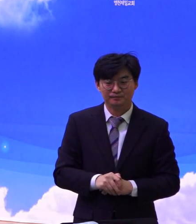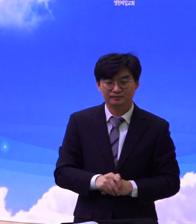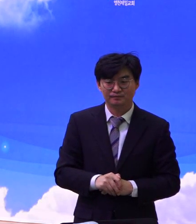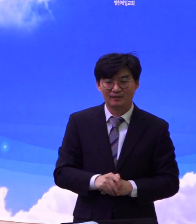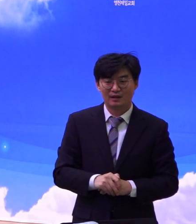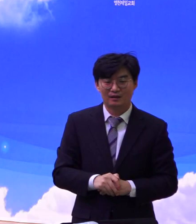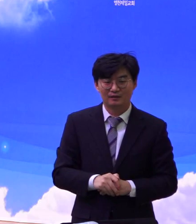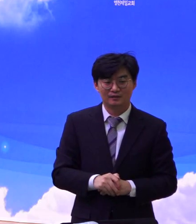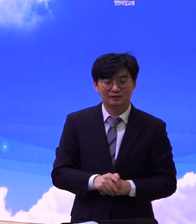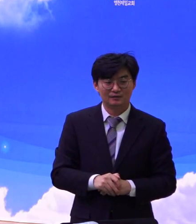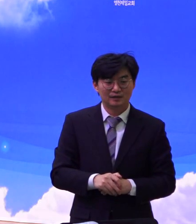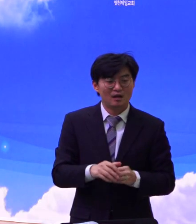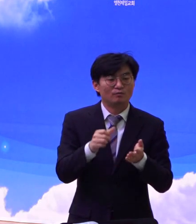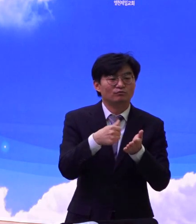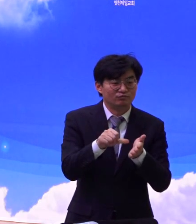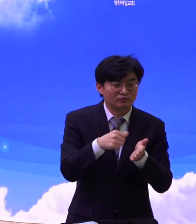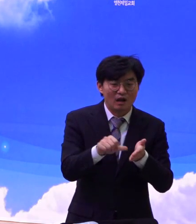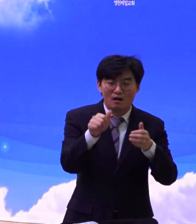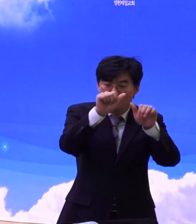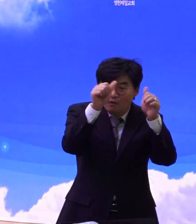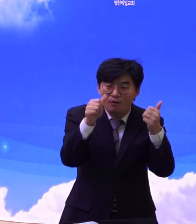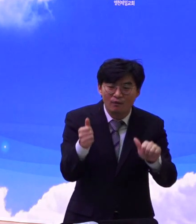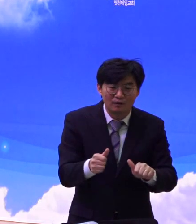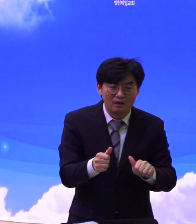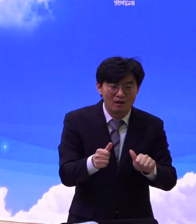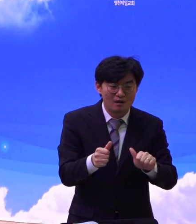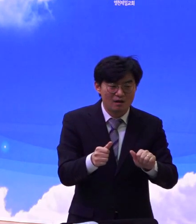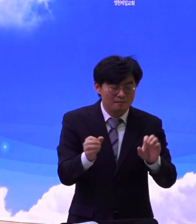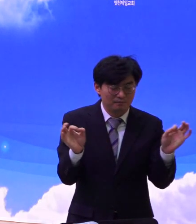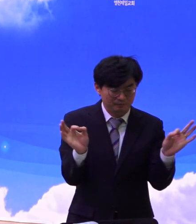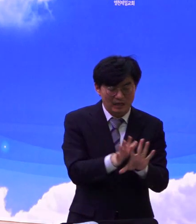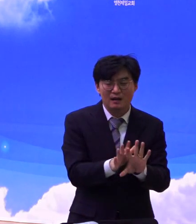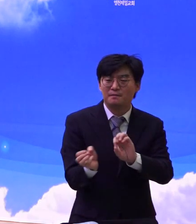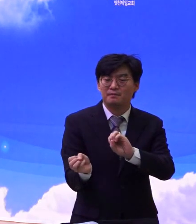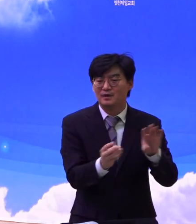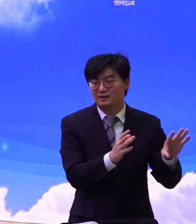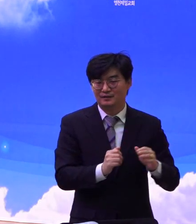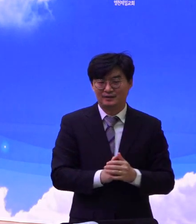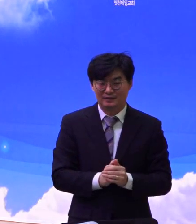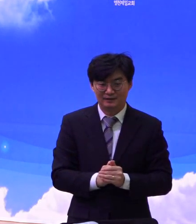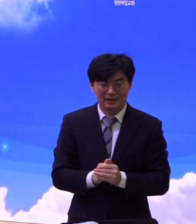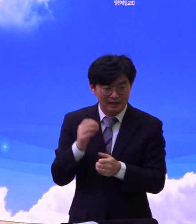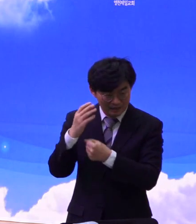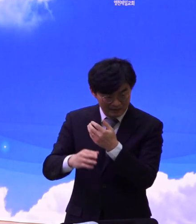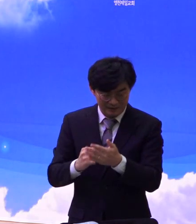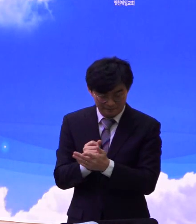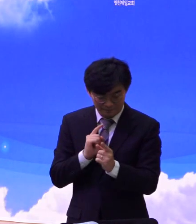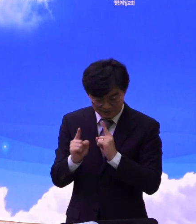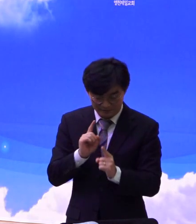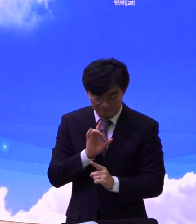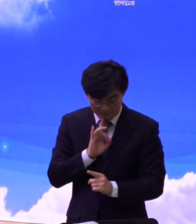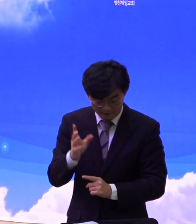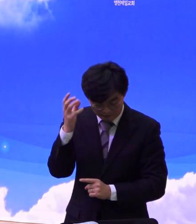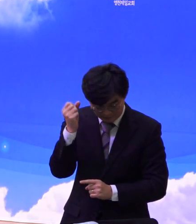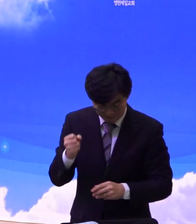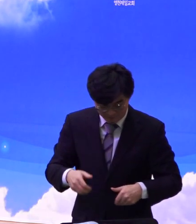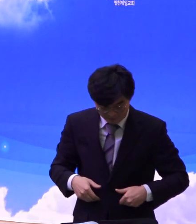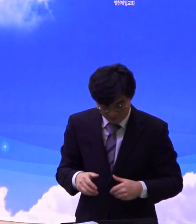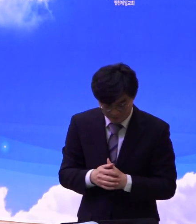여러분, 우리에게 이런 신앙의 사건들이 있어야 할 거라 생각하는데요. 오늘 본문을 한번 여러분 생각해